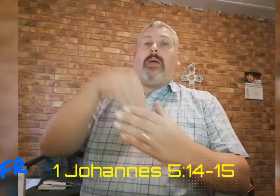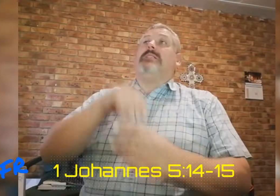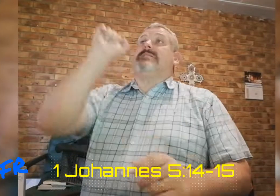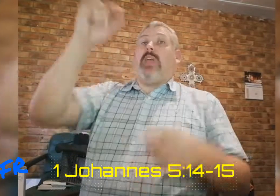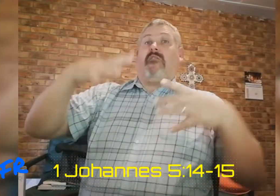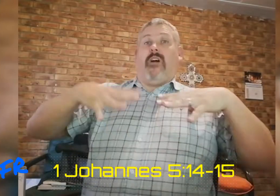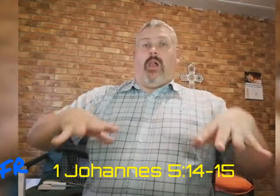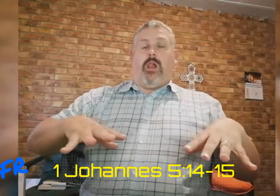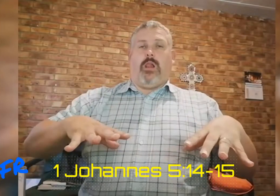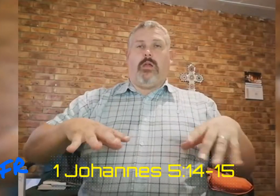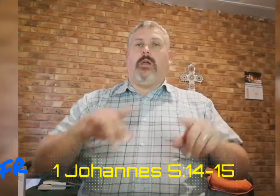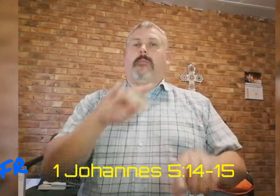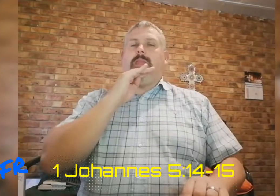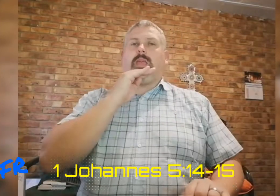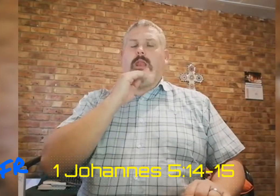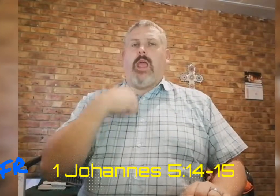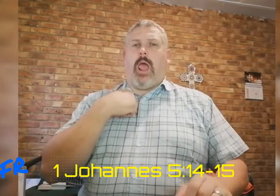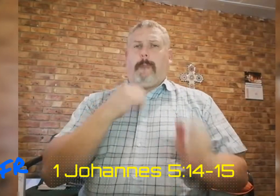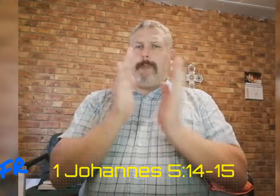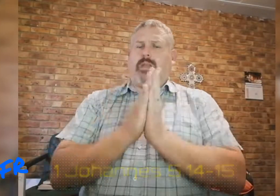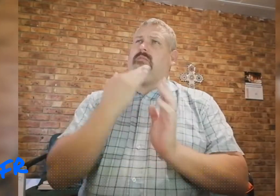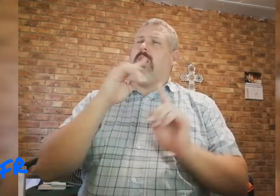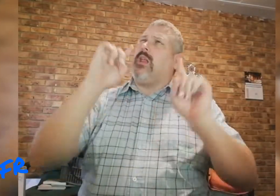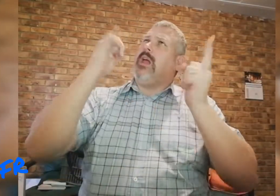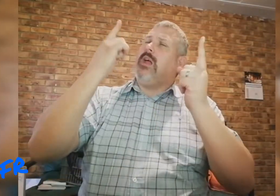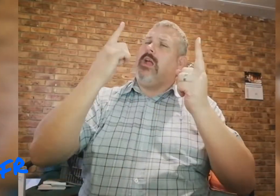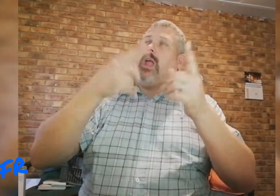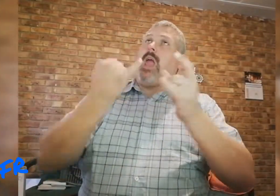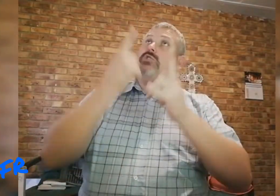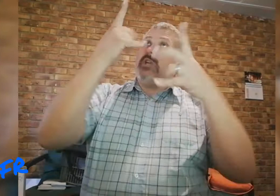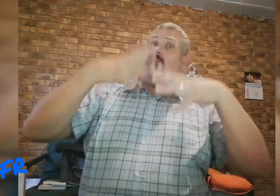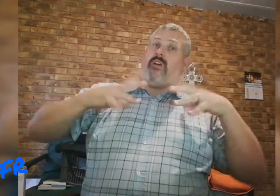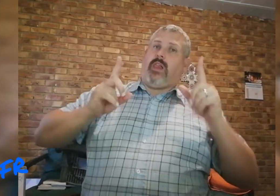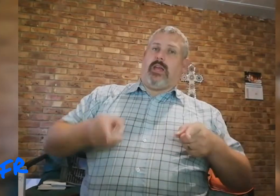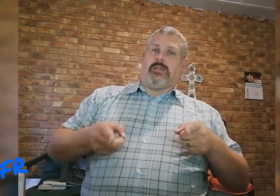in sy wil, beteken ek bid van, Heer, as u wil is,